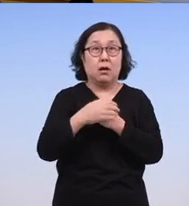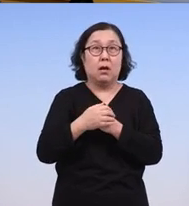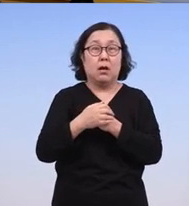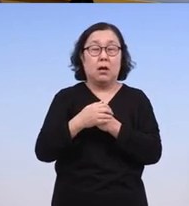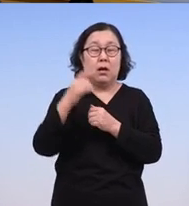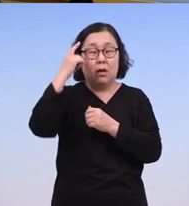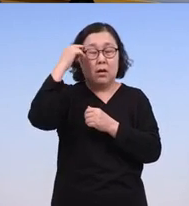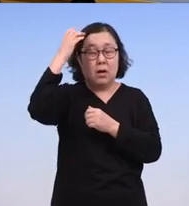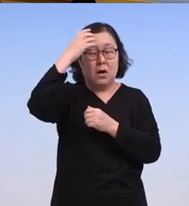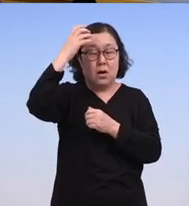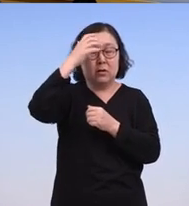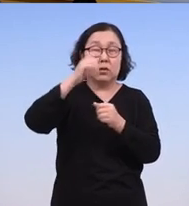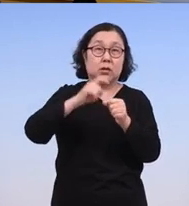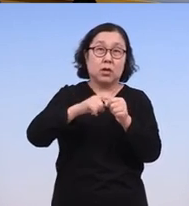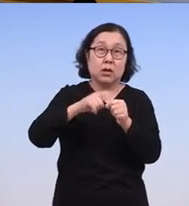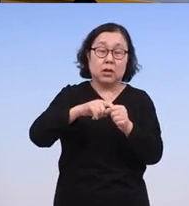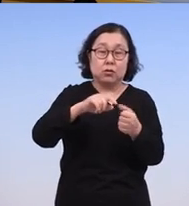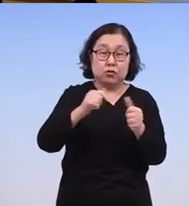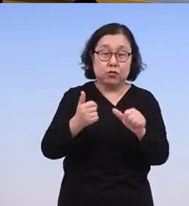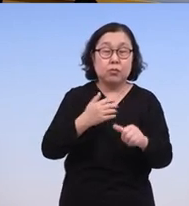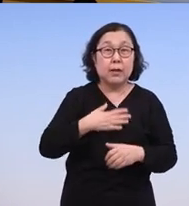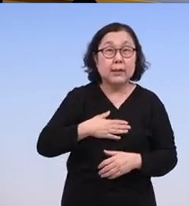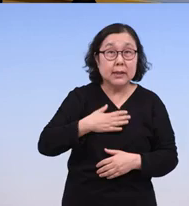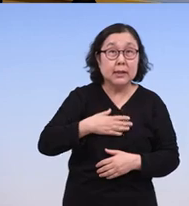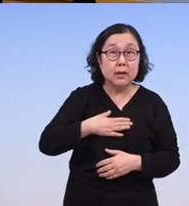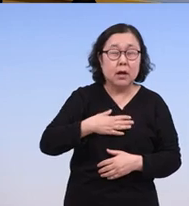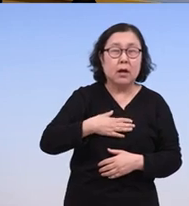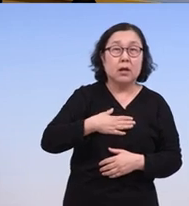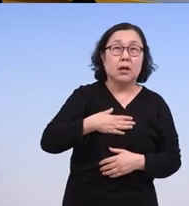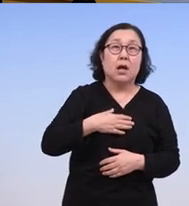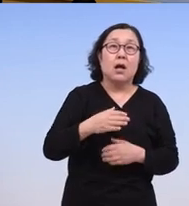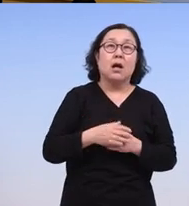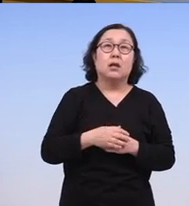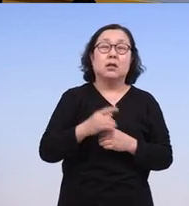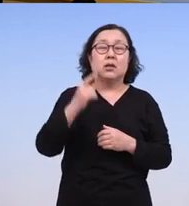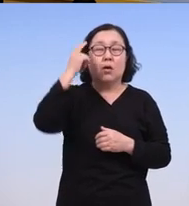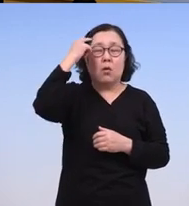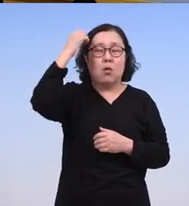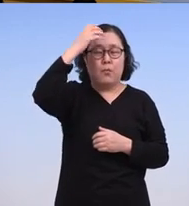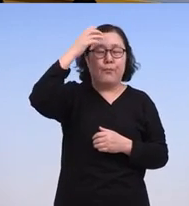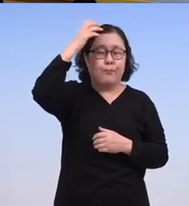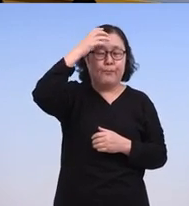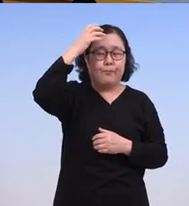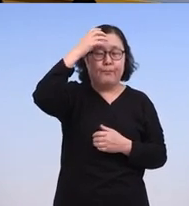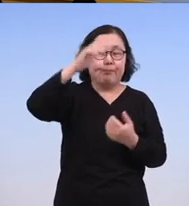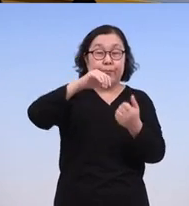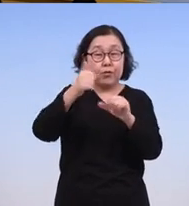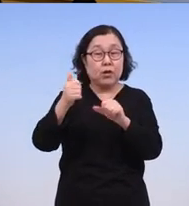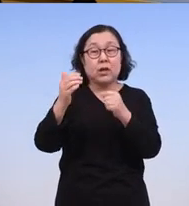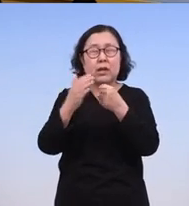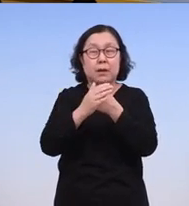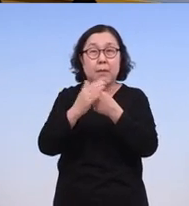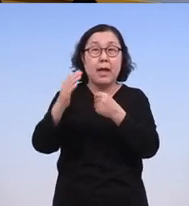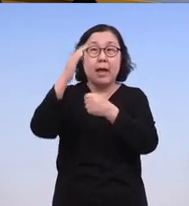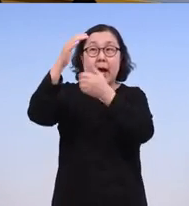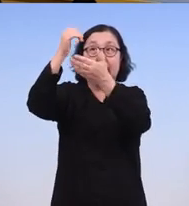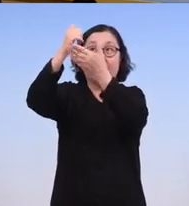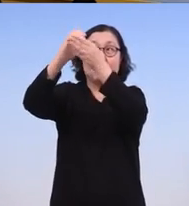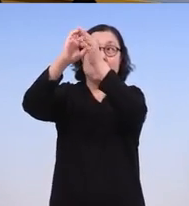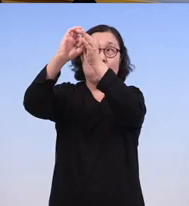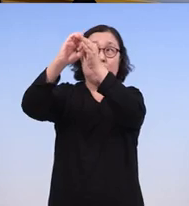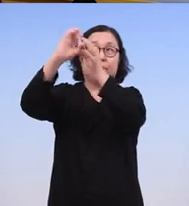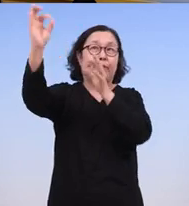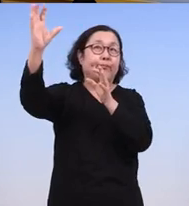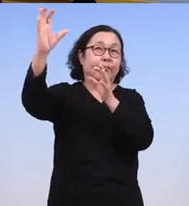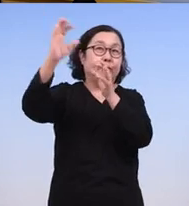영적인 죽음의 상태가 어떤 건지 아시겠죠? 즉 육체는 살아서 숨은 쉬고 있는데 영혼이 죽었기 때문에 하나님과의 관계가 깨진